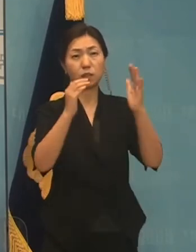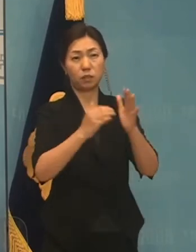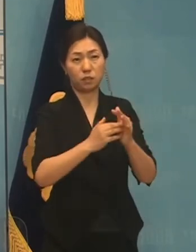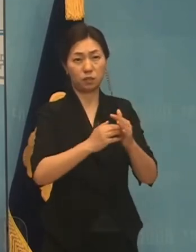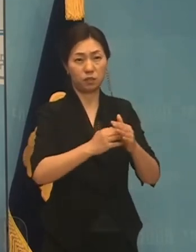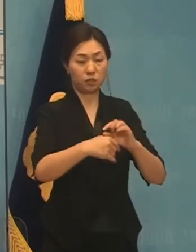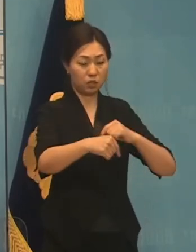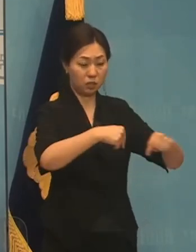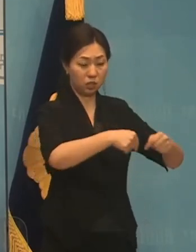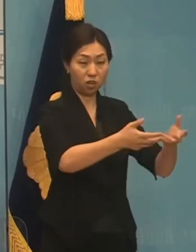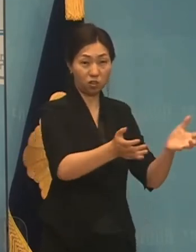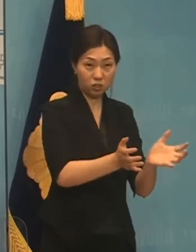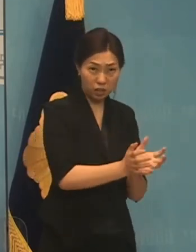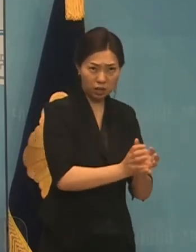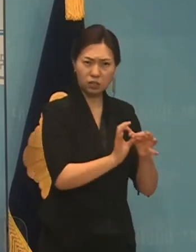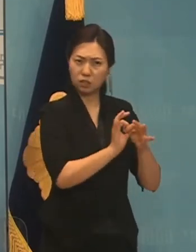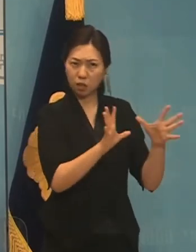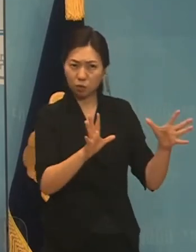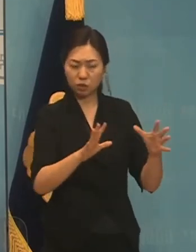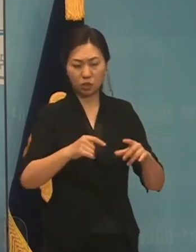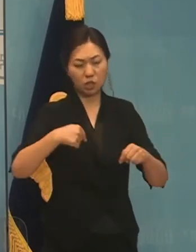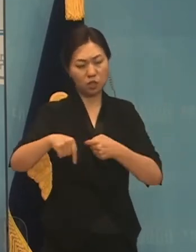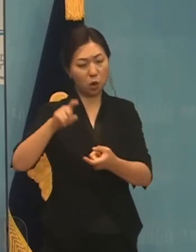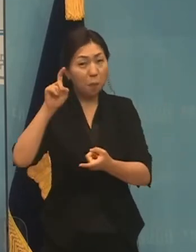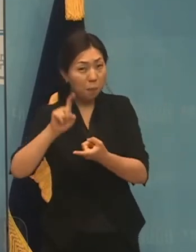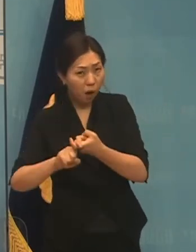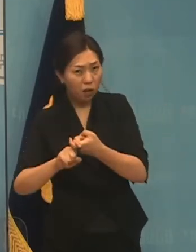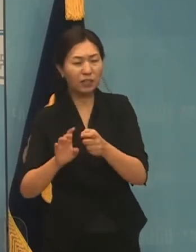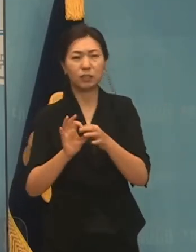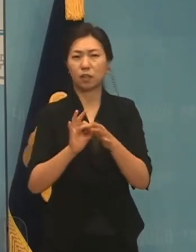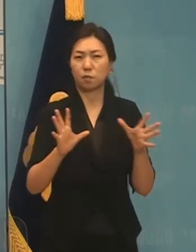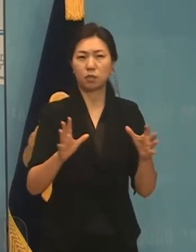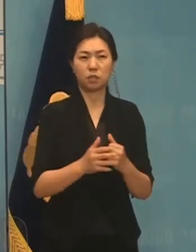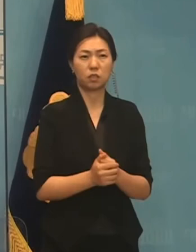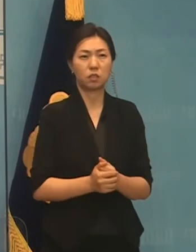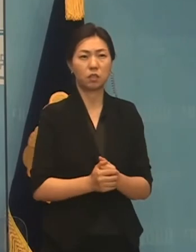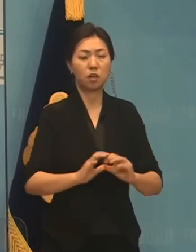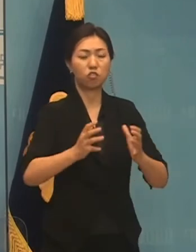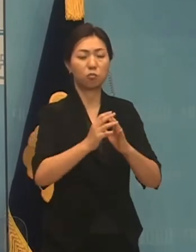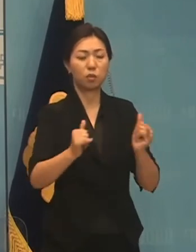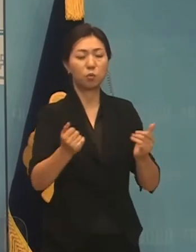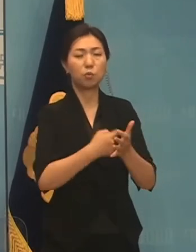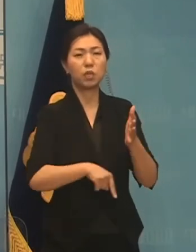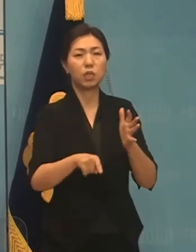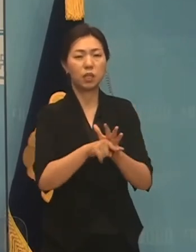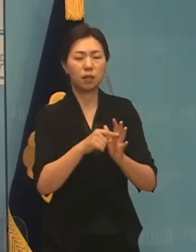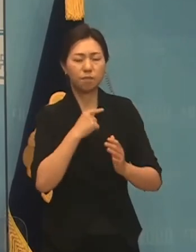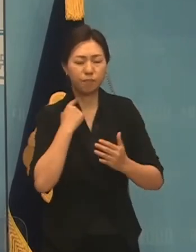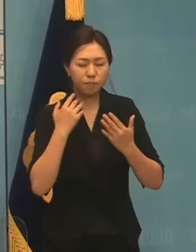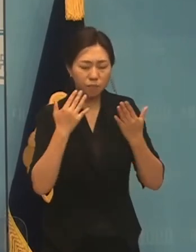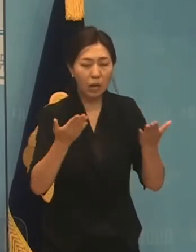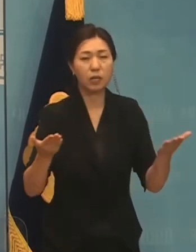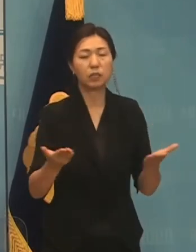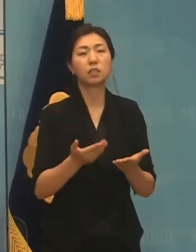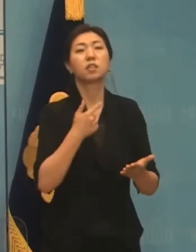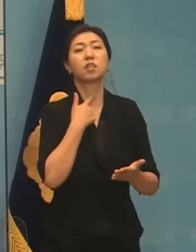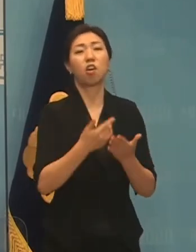정파와 관계없이 실용적으로 국민을 위해서 일했던 경험이었습니다.